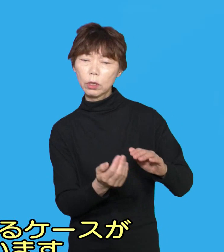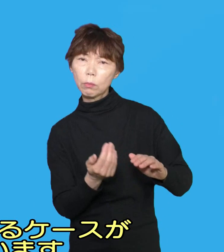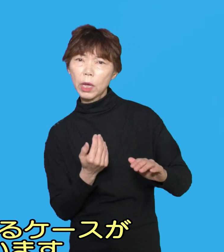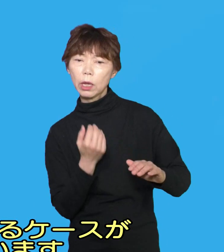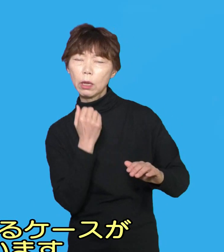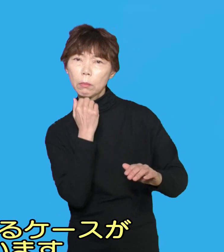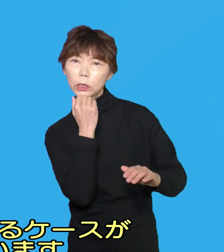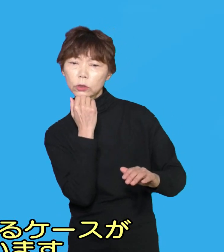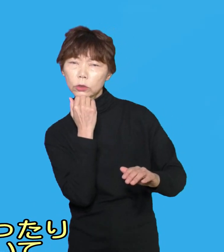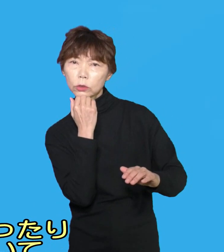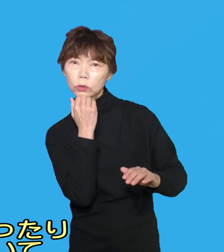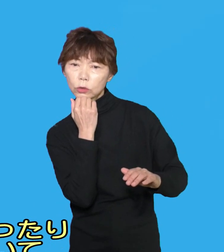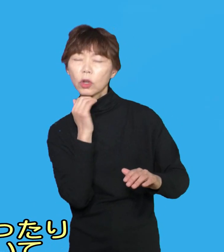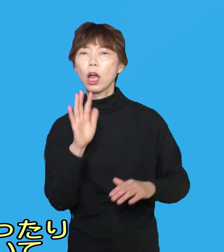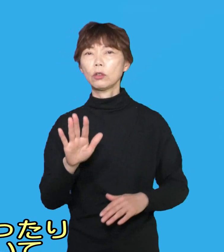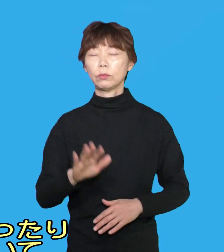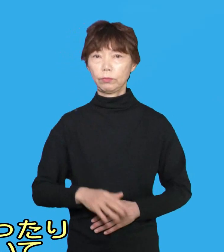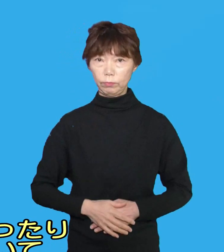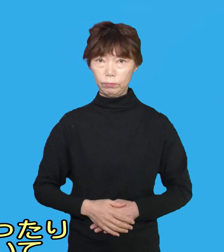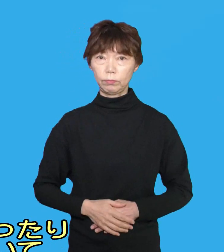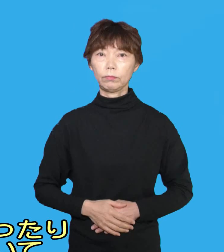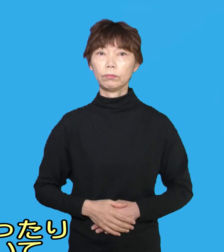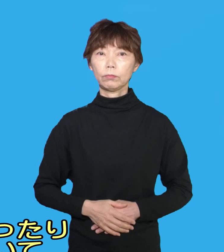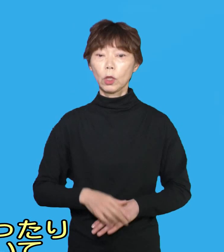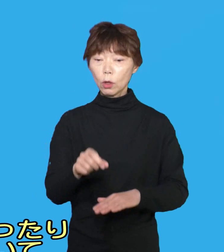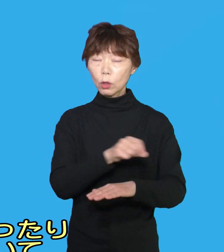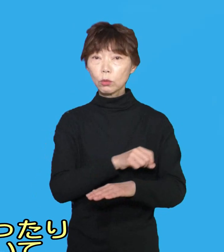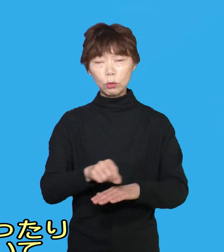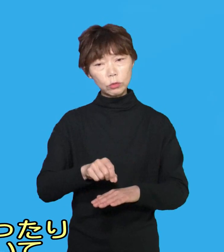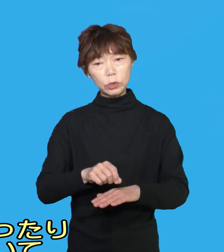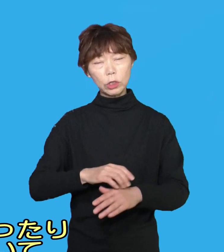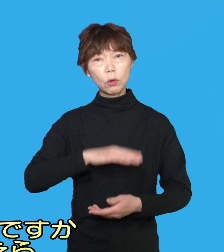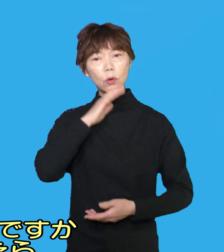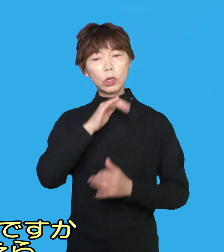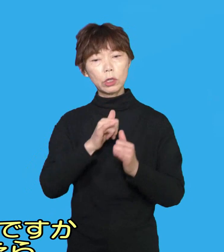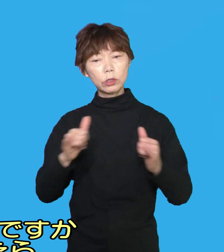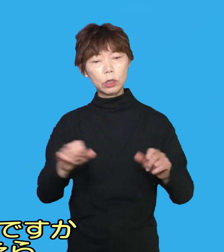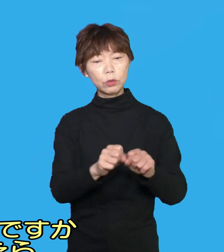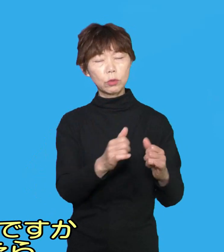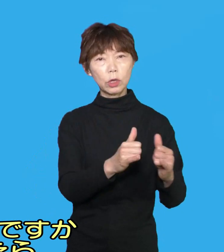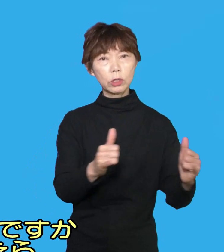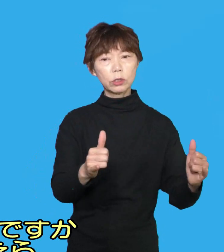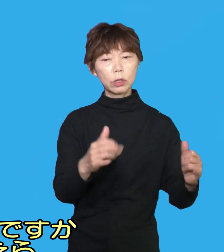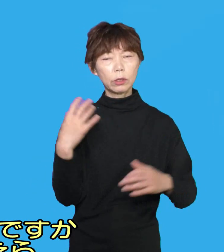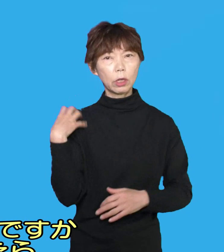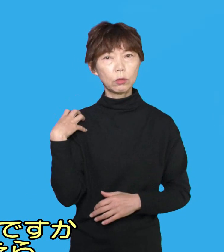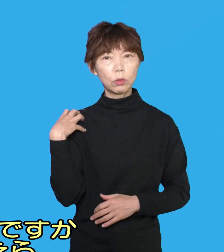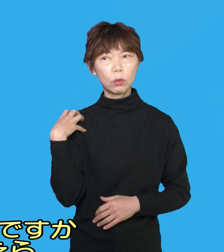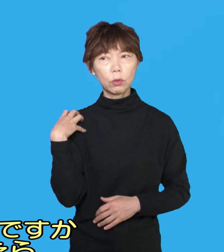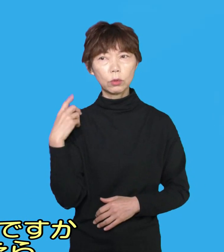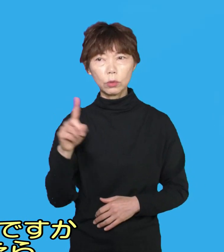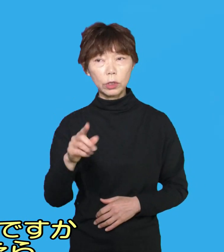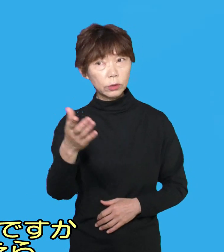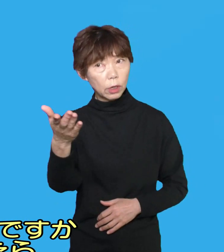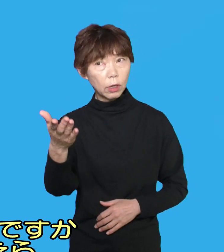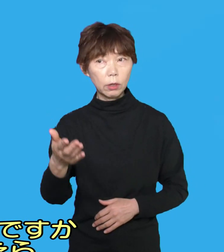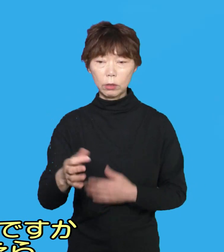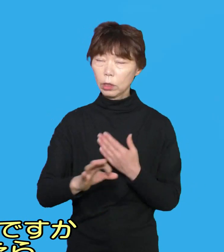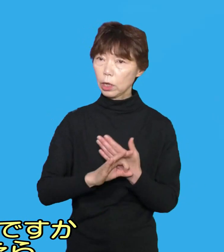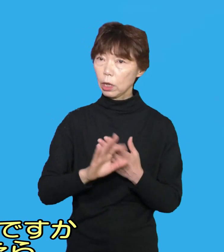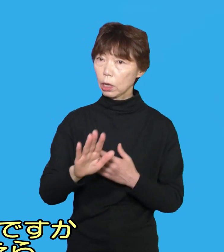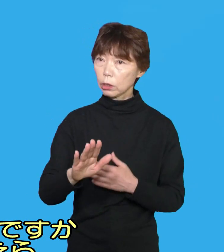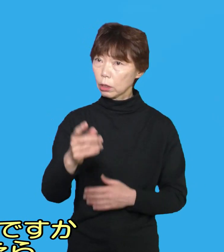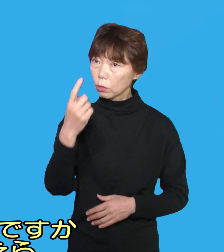考えています。で特にその高齢者であったり障害者の方について担当者の方はどうですか？あの事例がありましたら